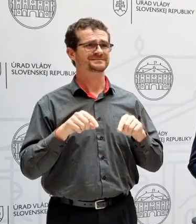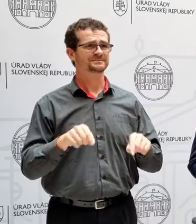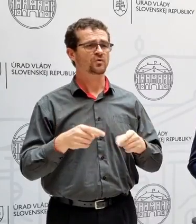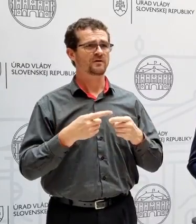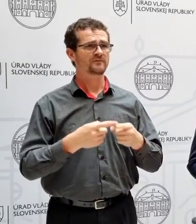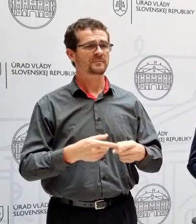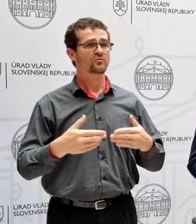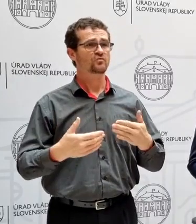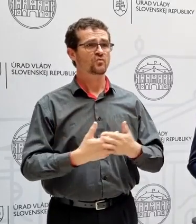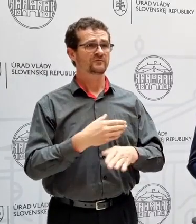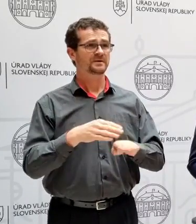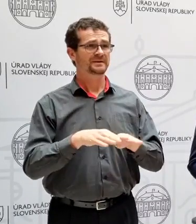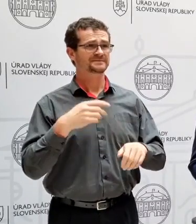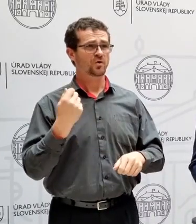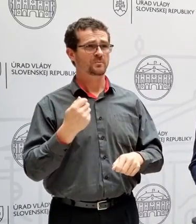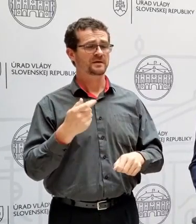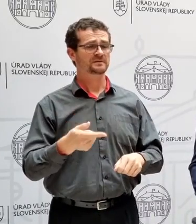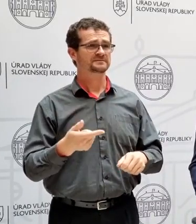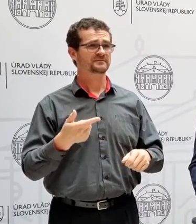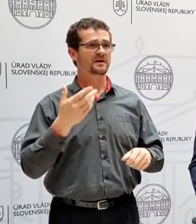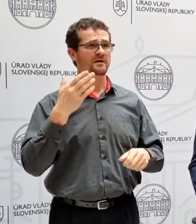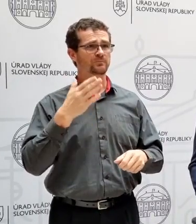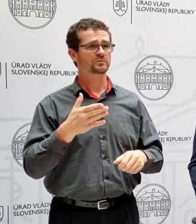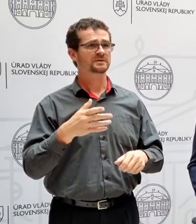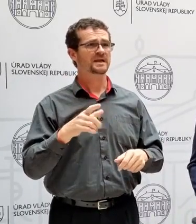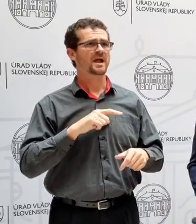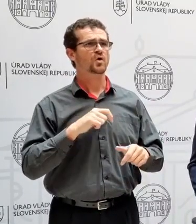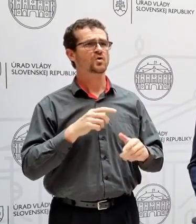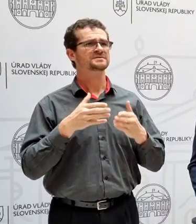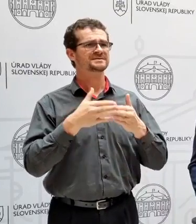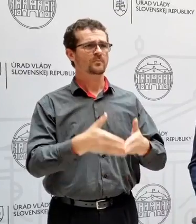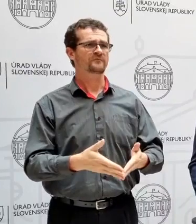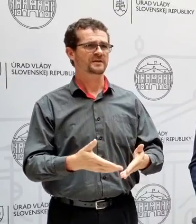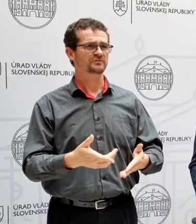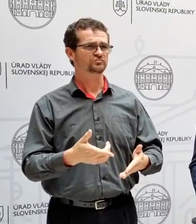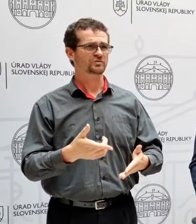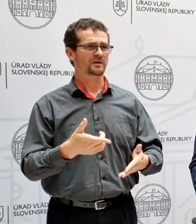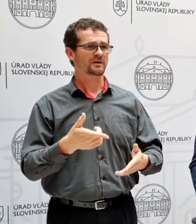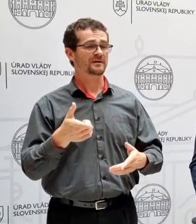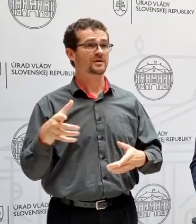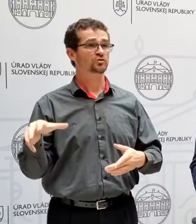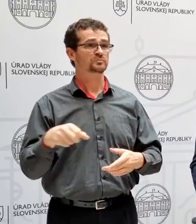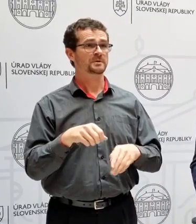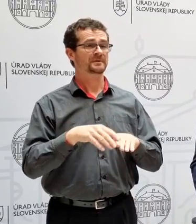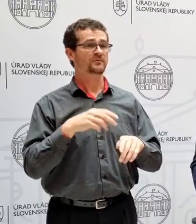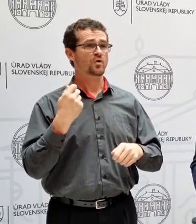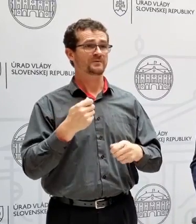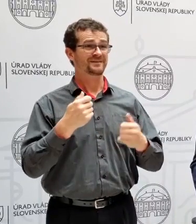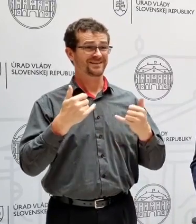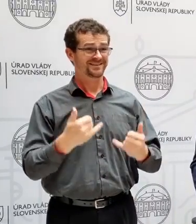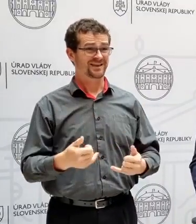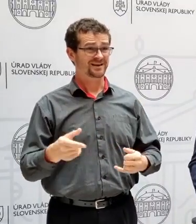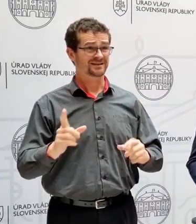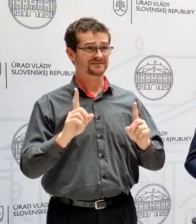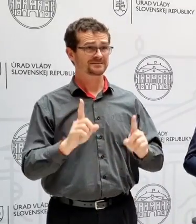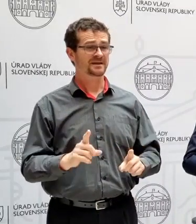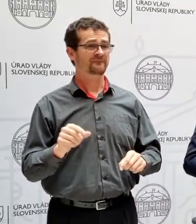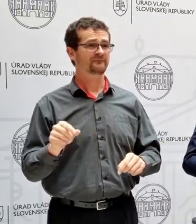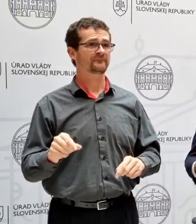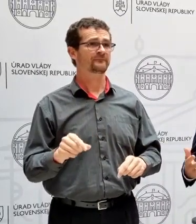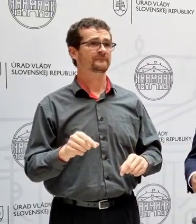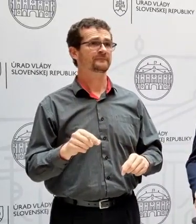že nový minister hospodárstva v podstate bude mať samovražednú misiu, lebo zobrať ministerstvo hospodárstva v tomto stave, kedy